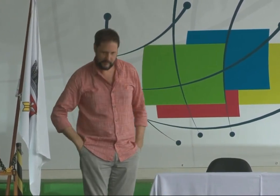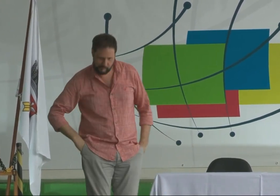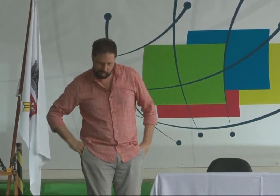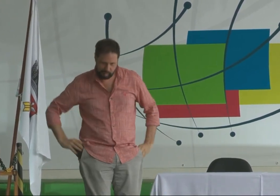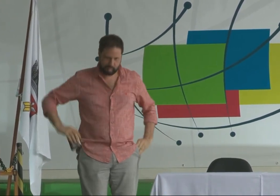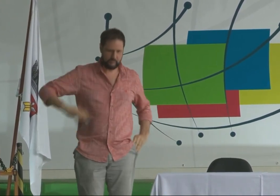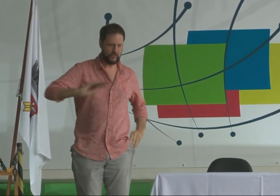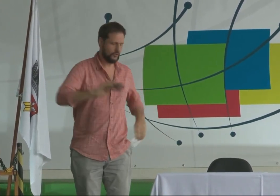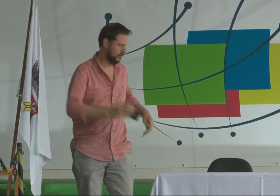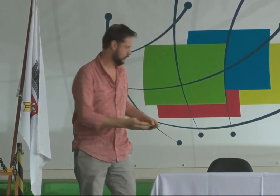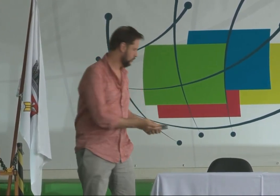questões.